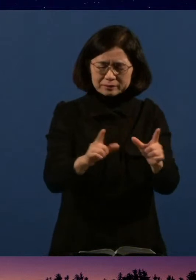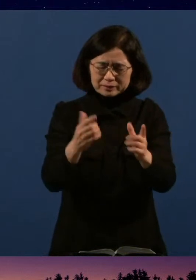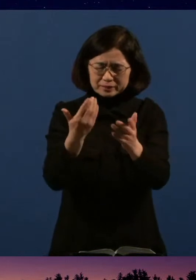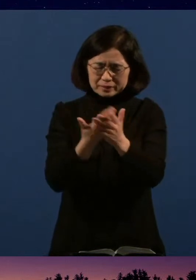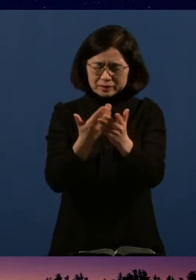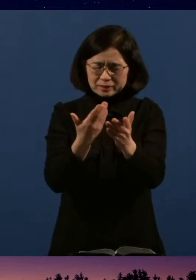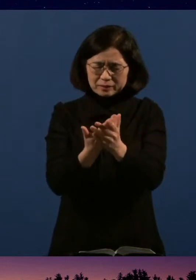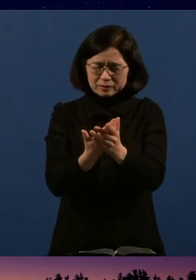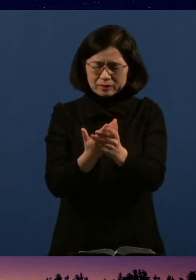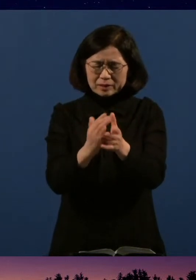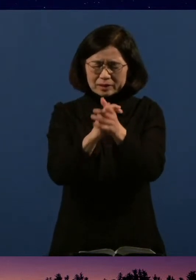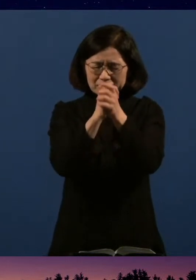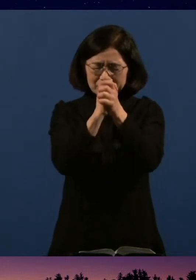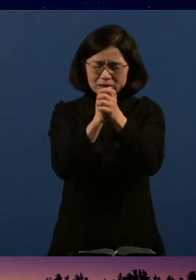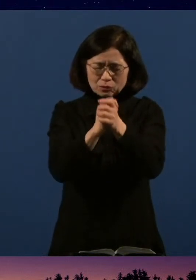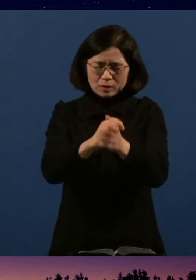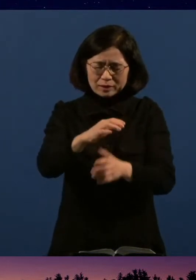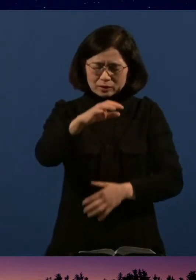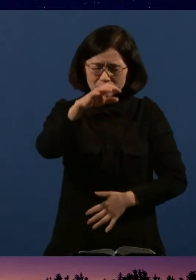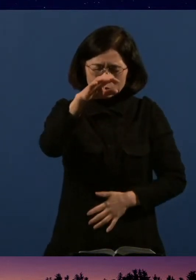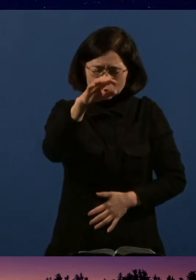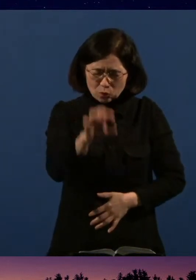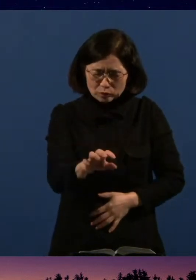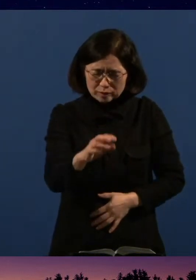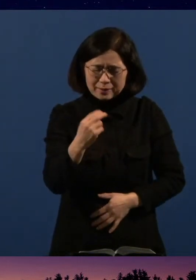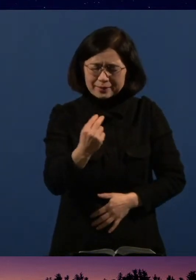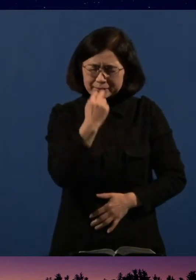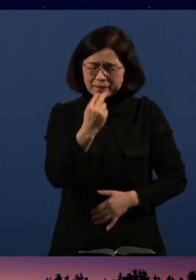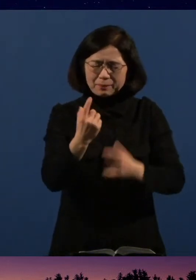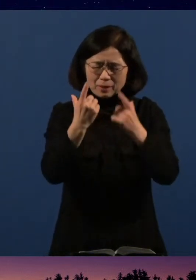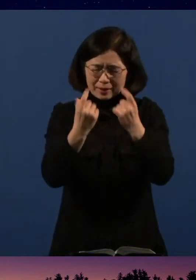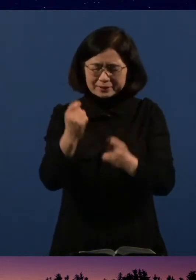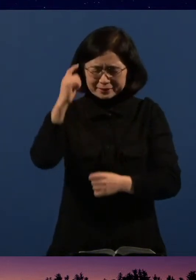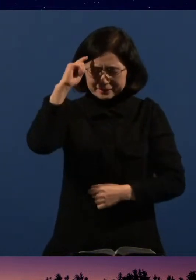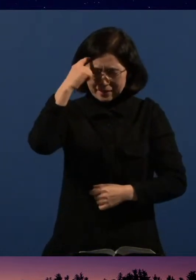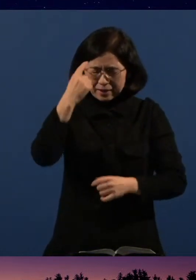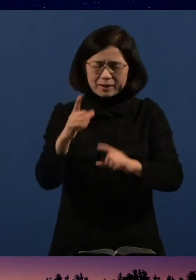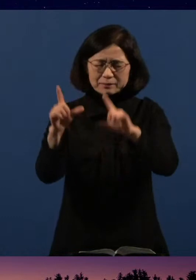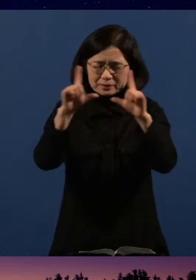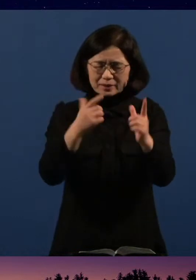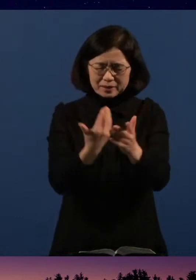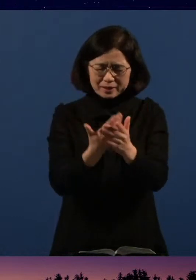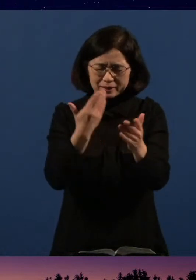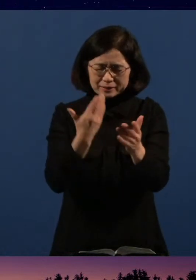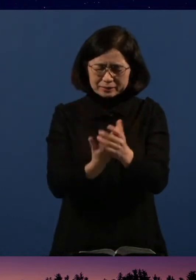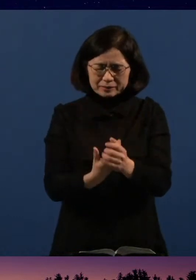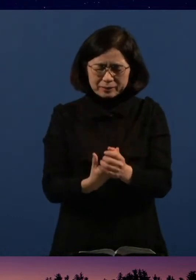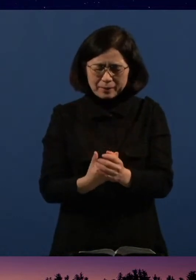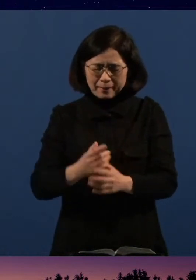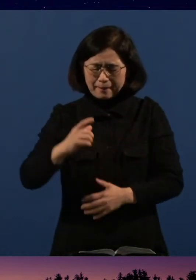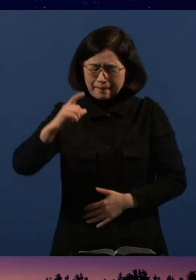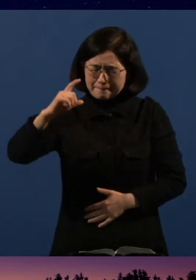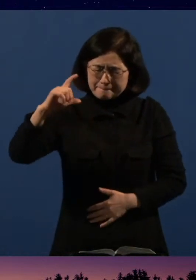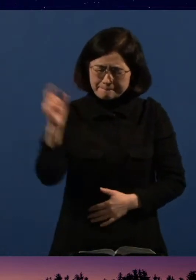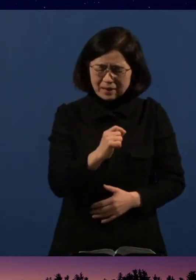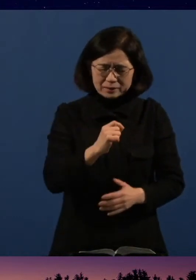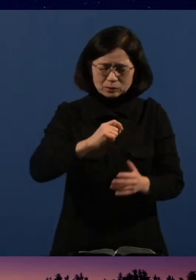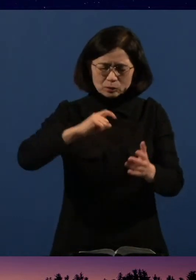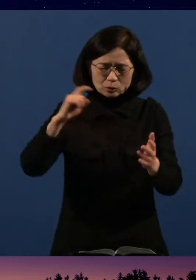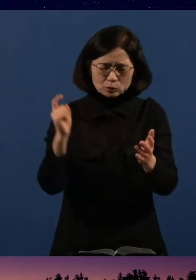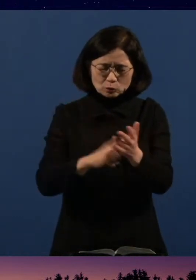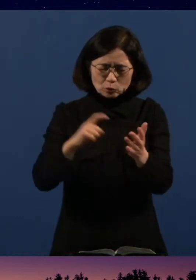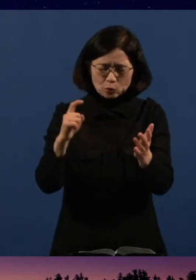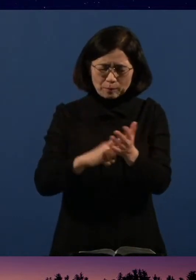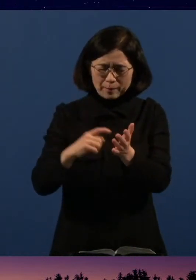기도의 자리를 생명처럼 지키며 살게 하여 주시옵소서. 이 빠르게 돌아가는, 조급하며